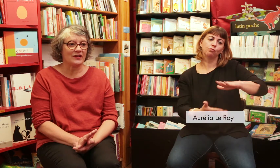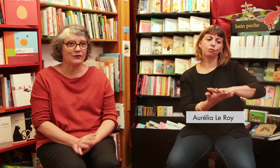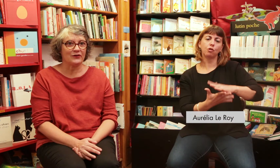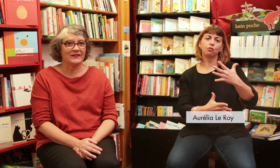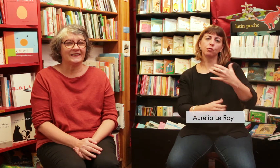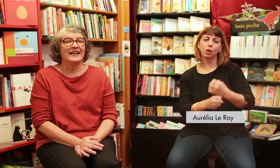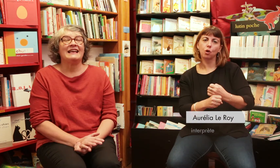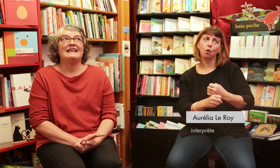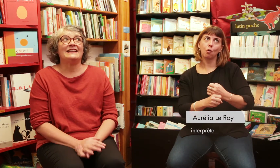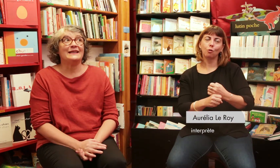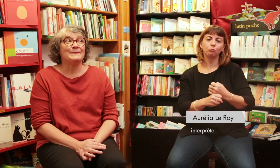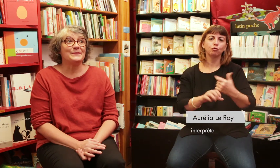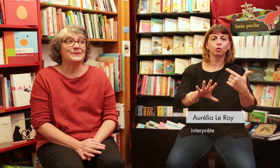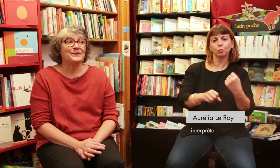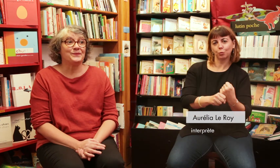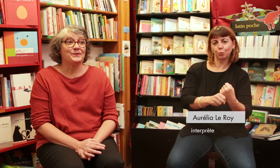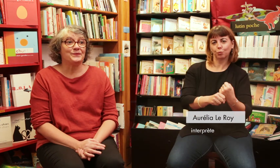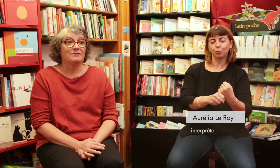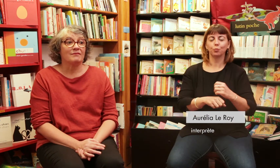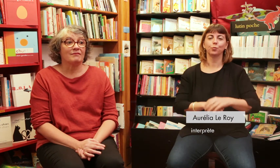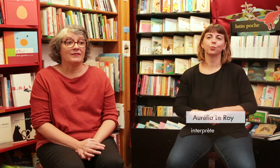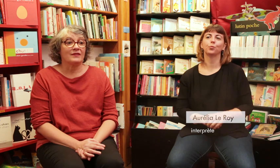ans, 7 ans. Et